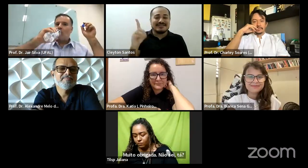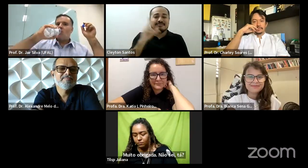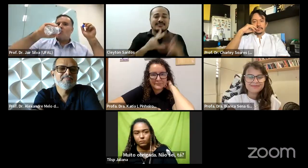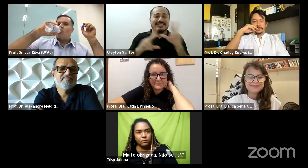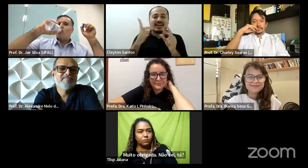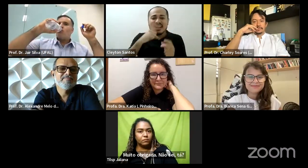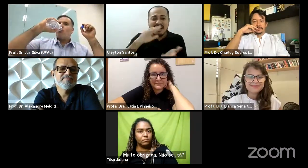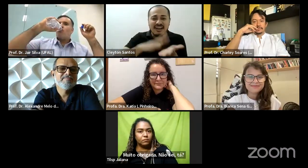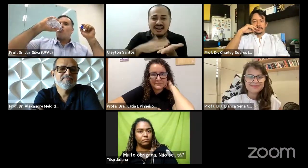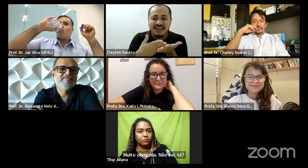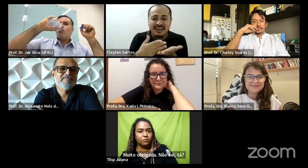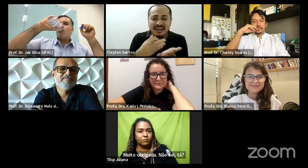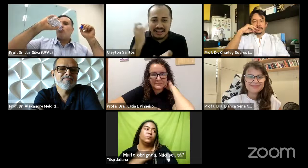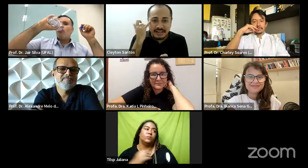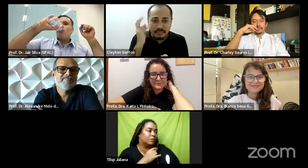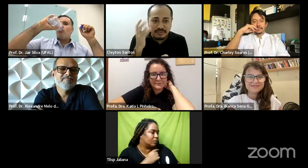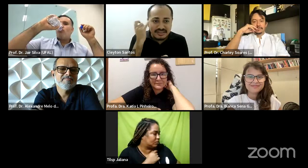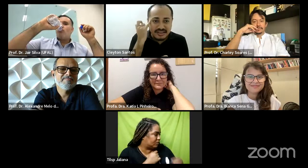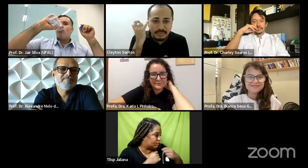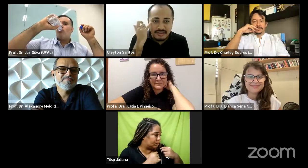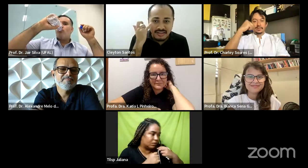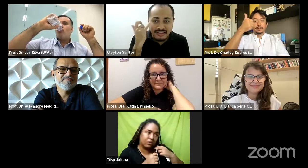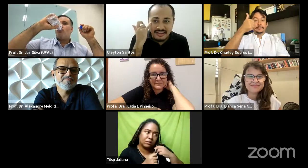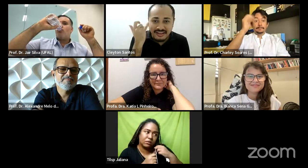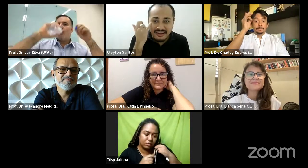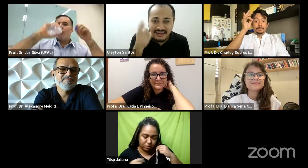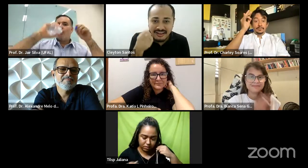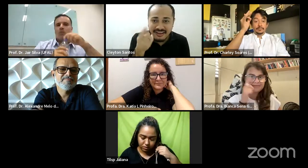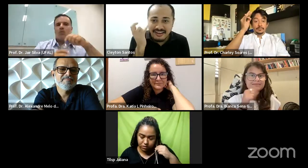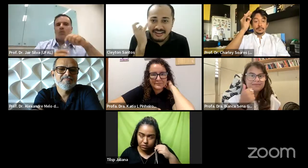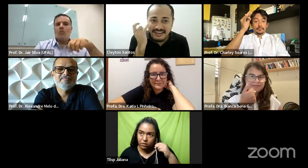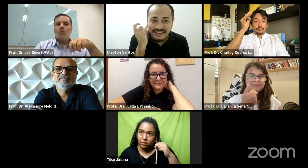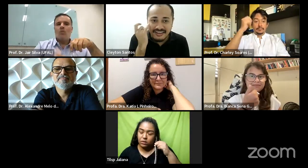Gostaria de iniciar agradecendo.